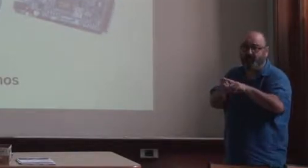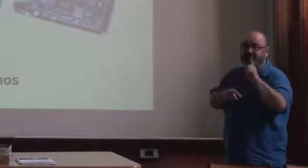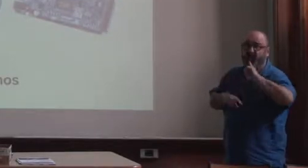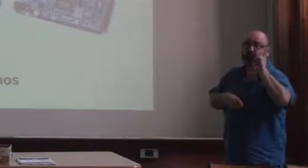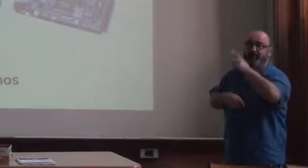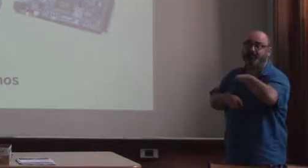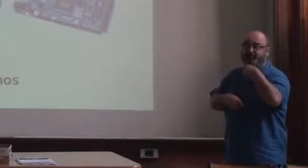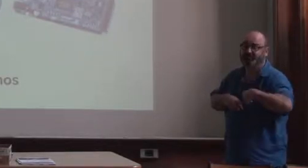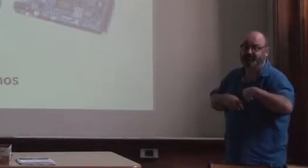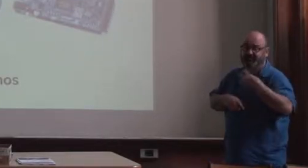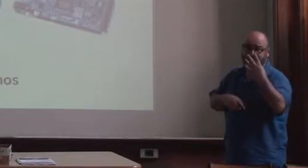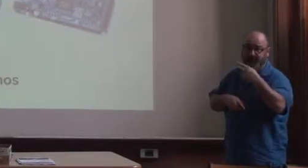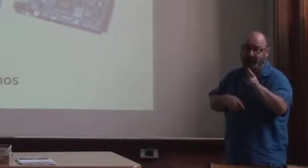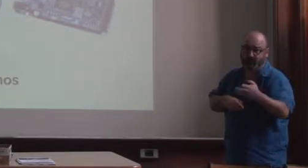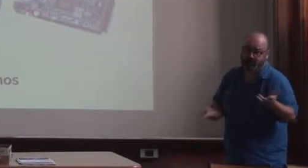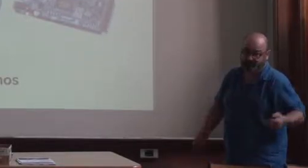commandez le même en Chine, vous êtes à 4.